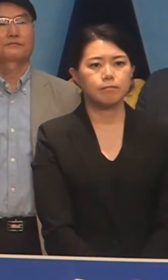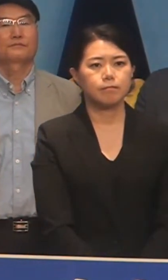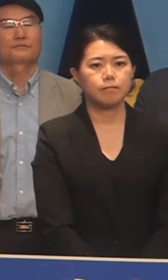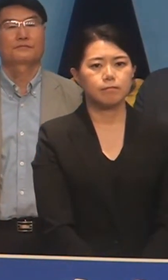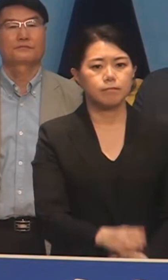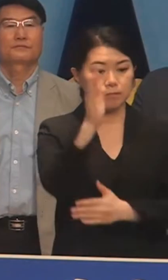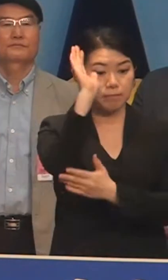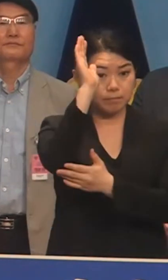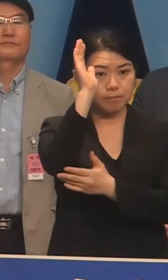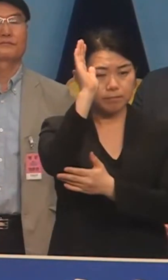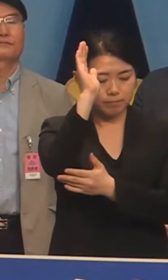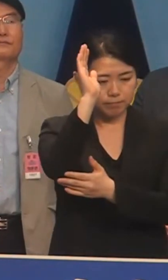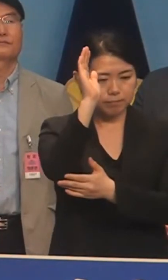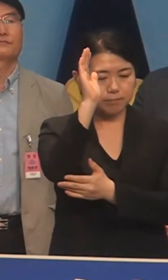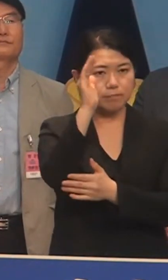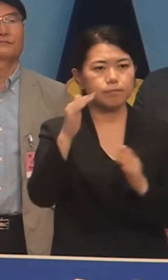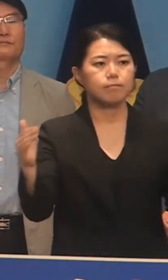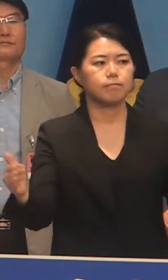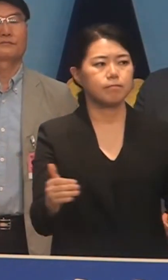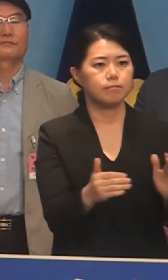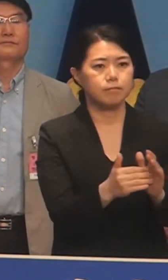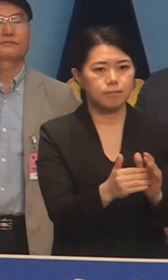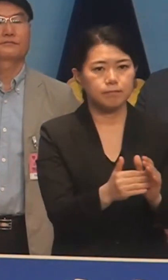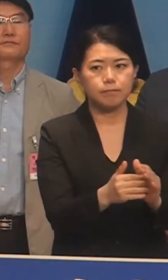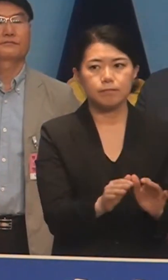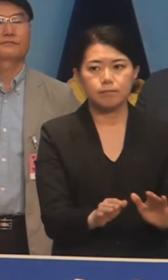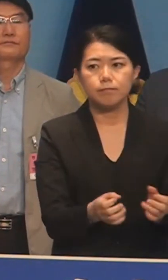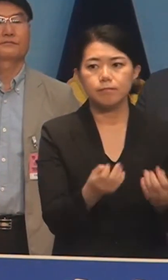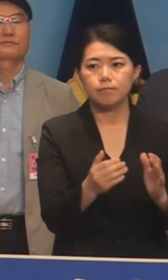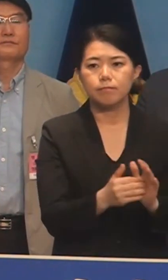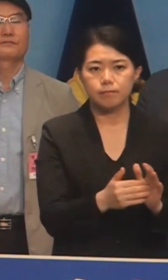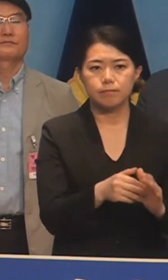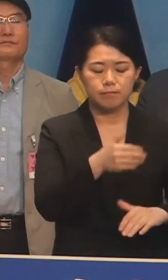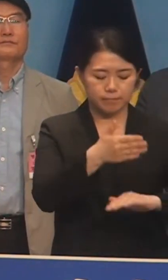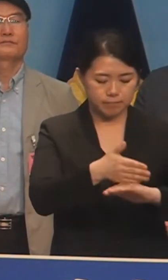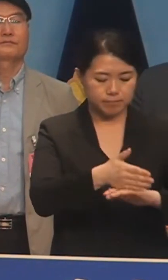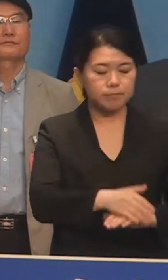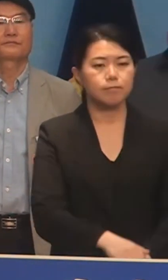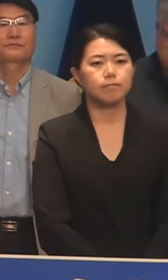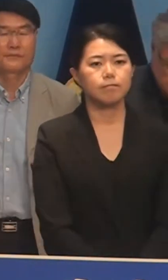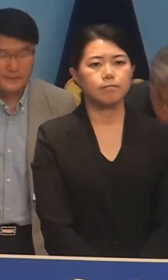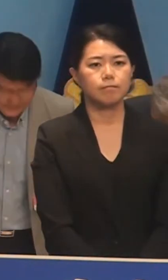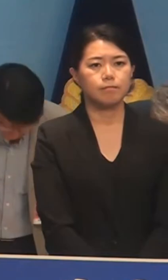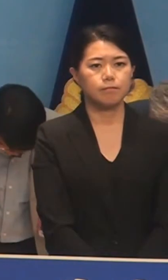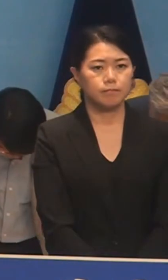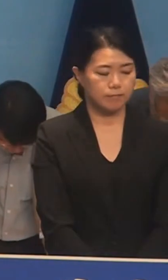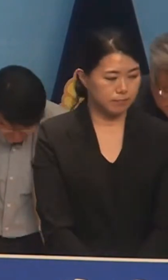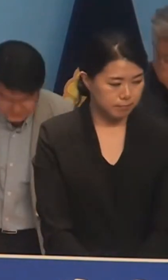이상 기자회견문 낭독을 마치고 오늘 행사를 마치겠습니다. 감사합니다.